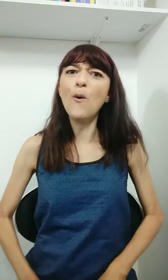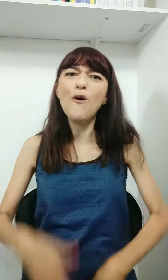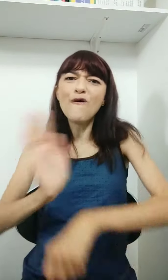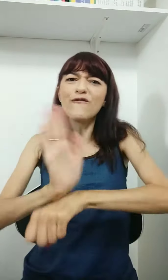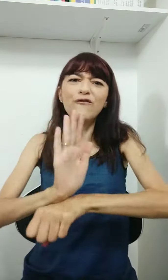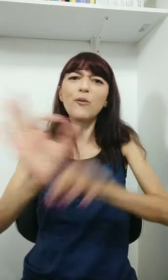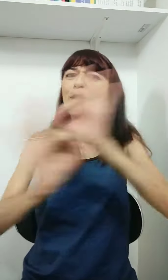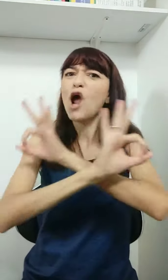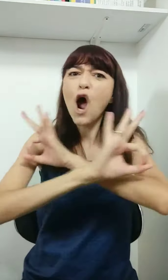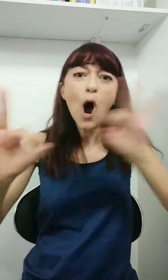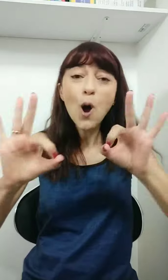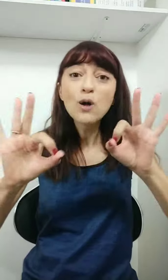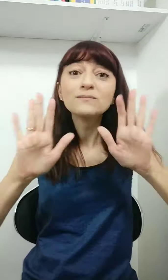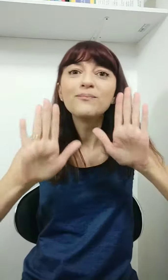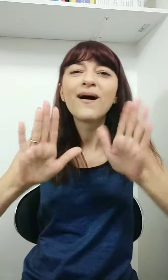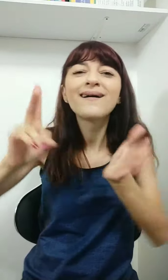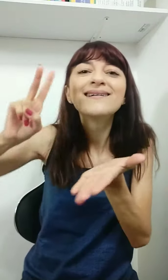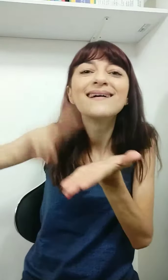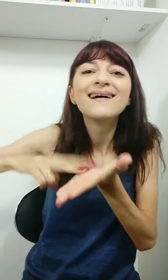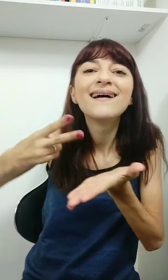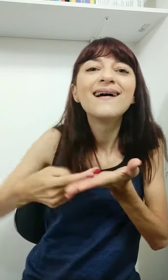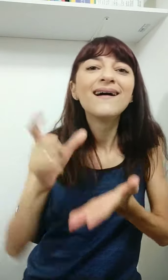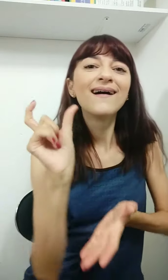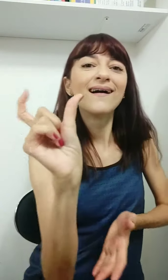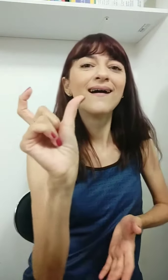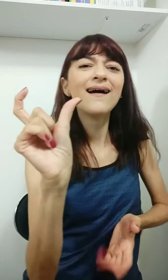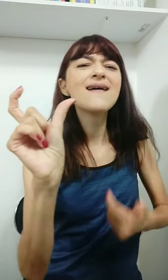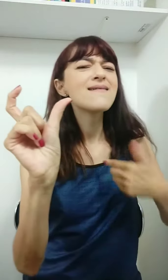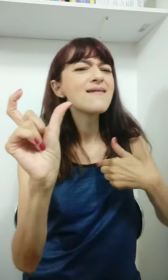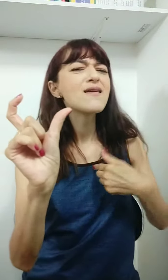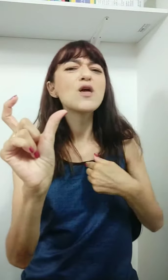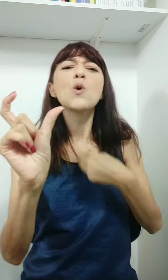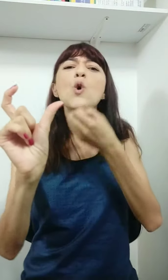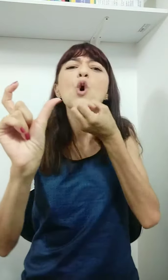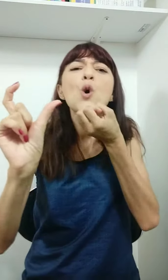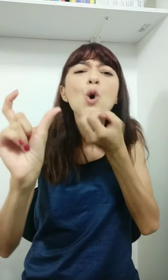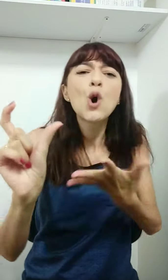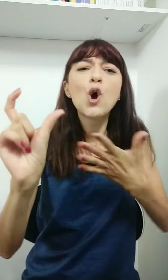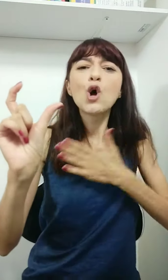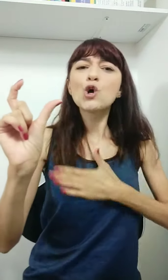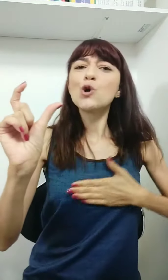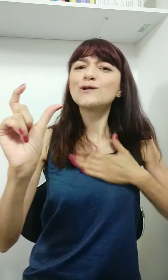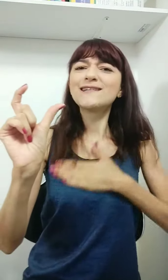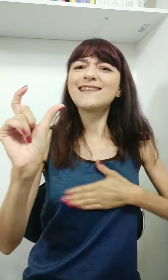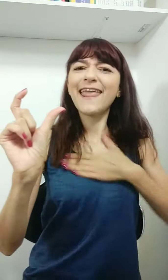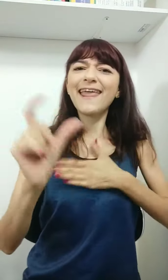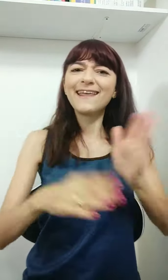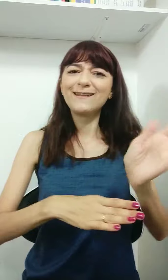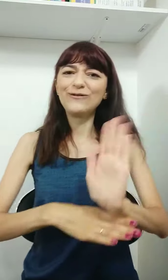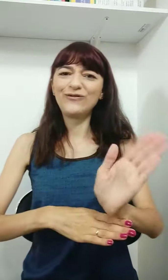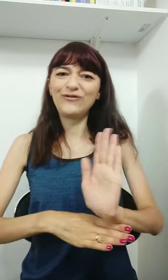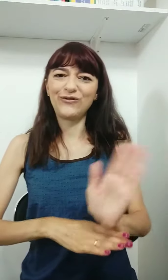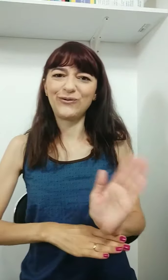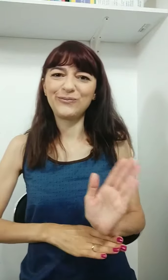esse significado, que eu gostei do filme. Mas vejam que a tradução, por mais que esse seja o sinal de bom, ele também pode